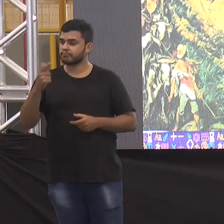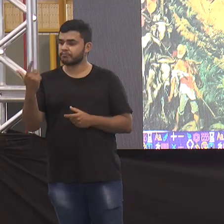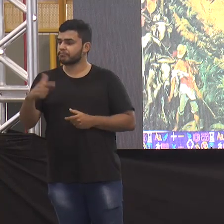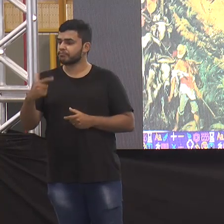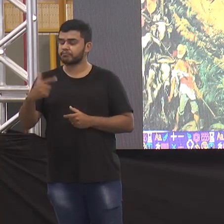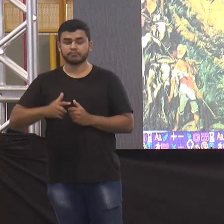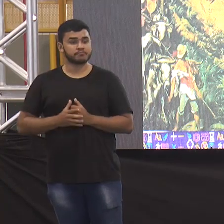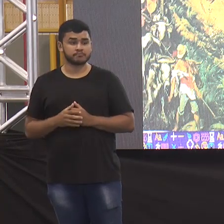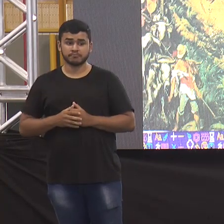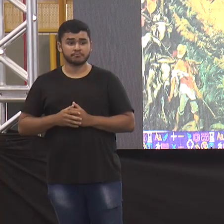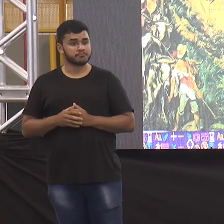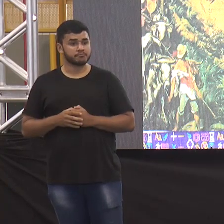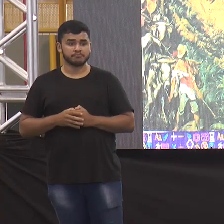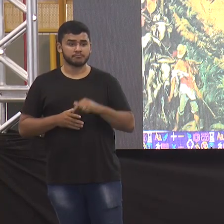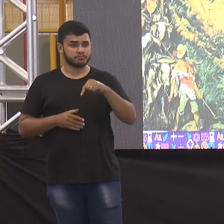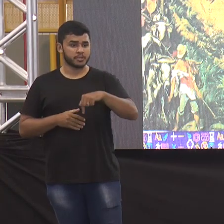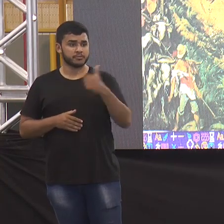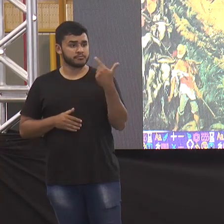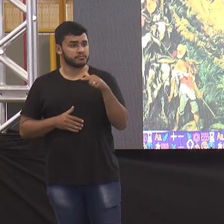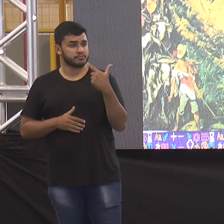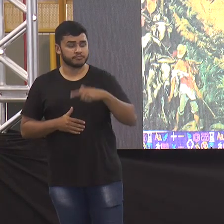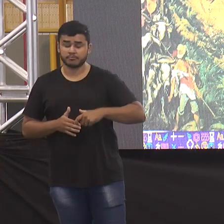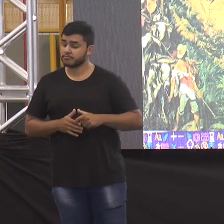guerra? Não.